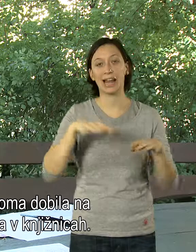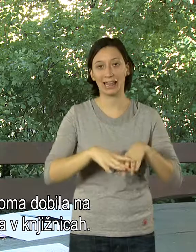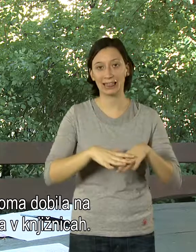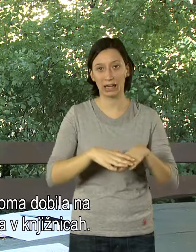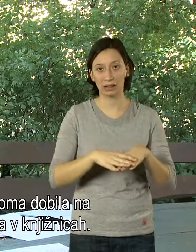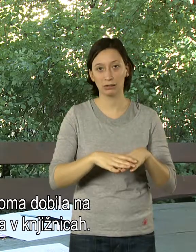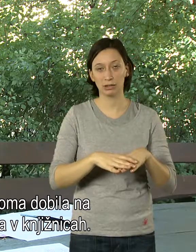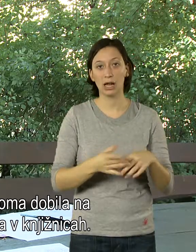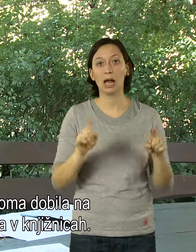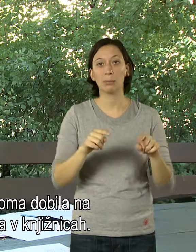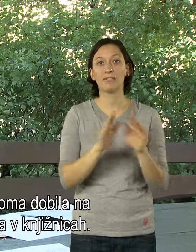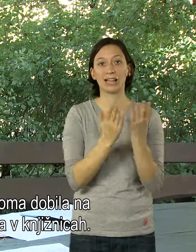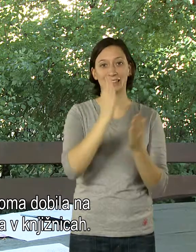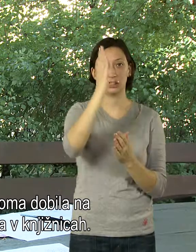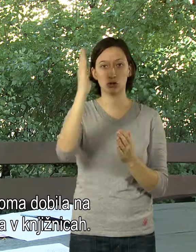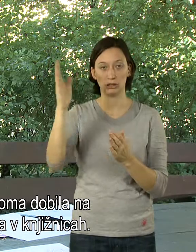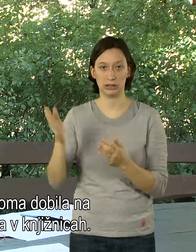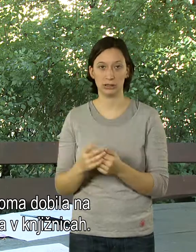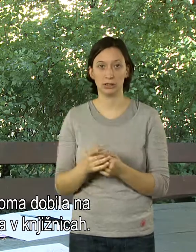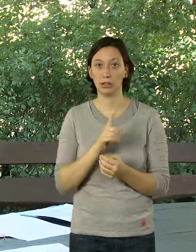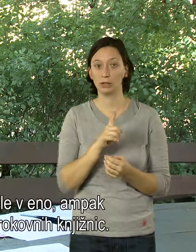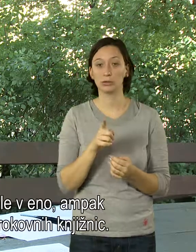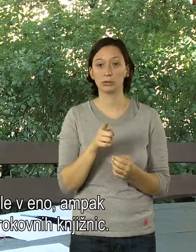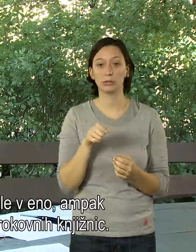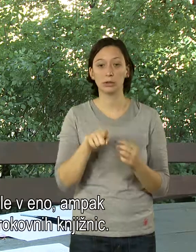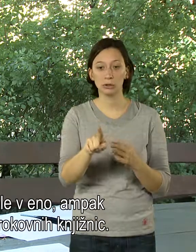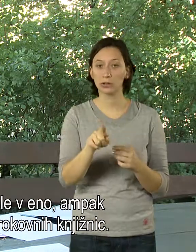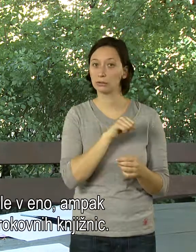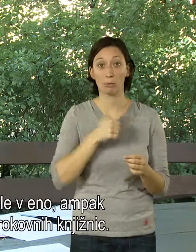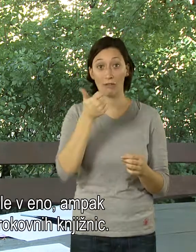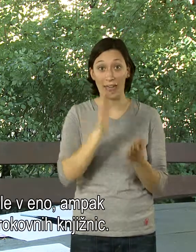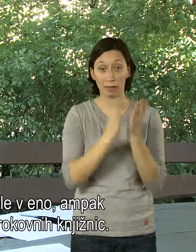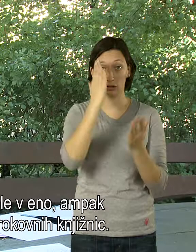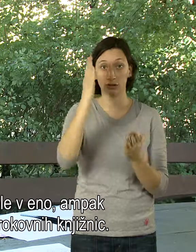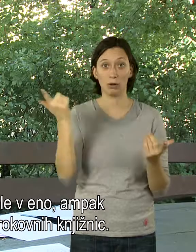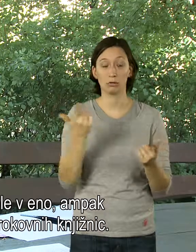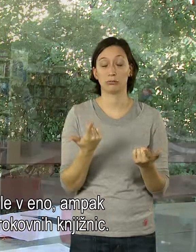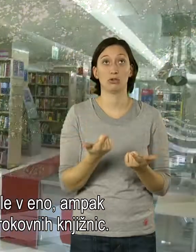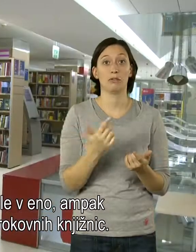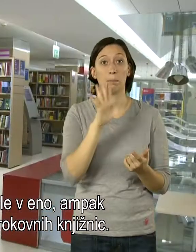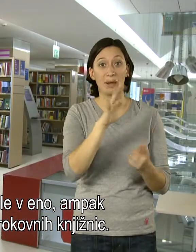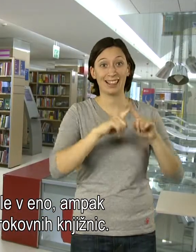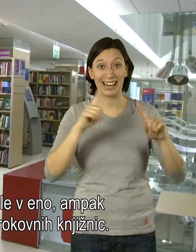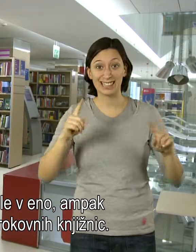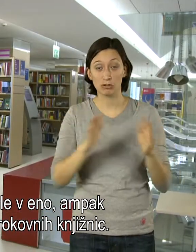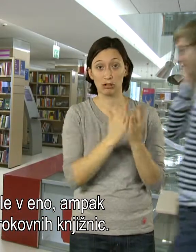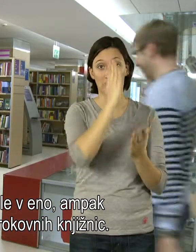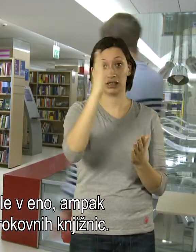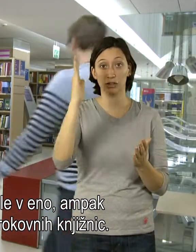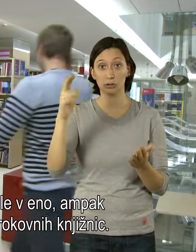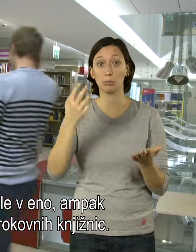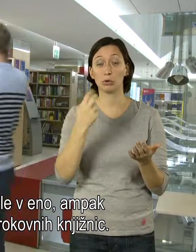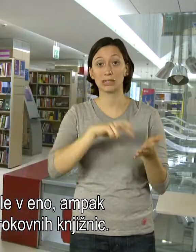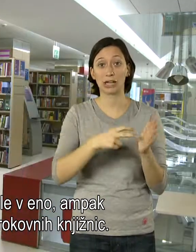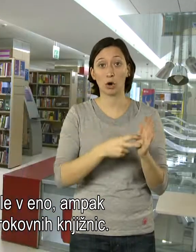internetu ali pa v knjižnici. In to nisem zahajala samo v eno knjižnico. Lahko sem šla v 5 različnih knjižnic,